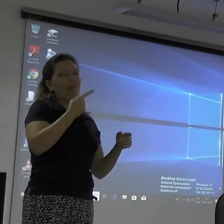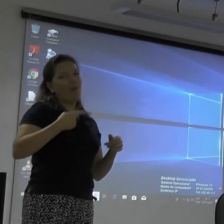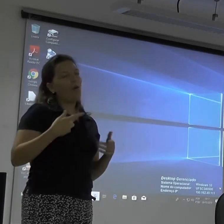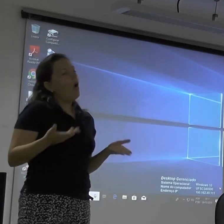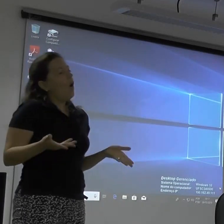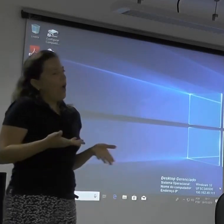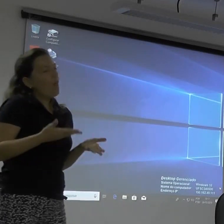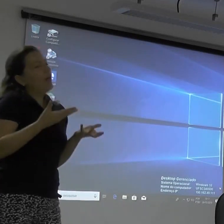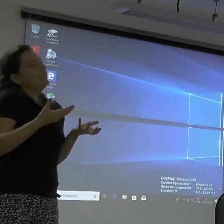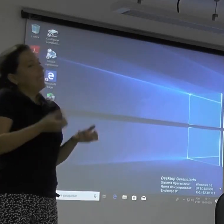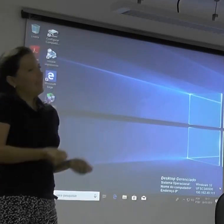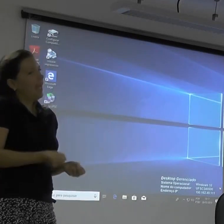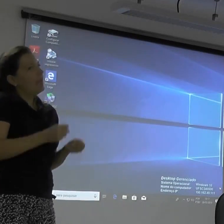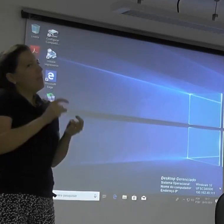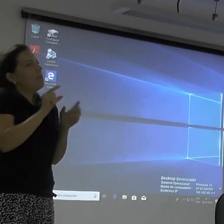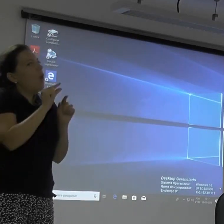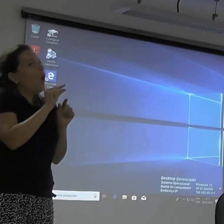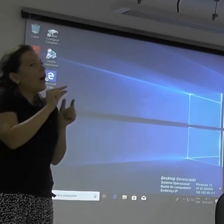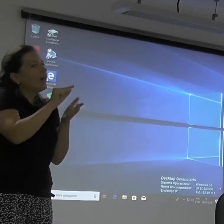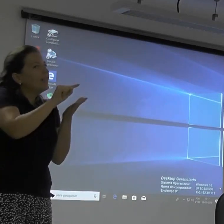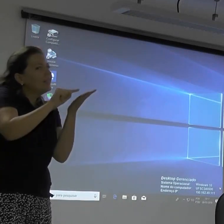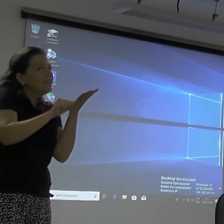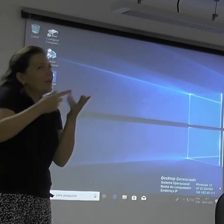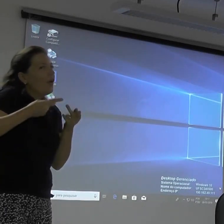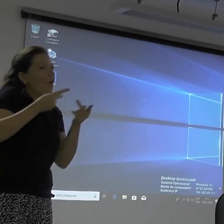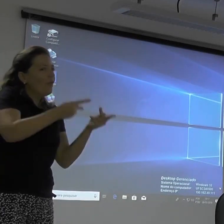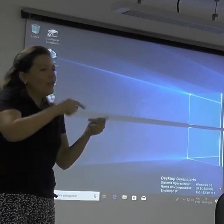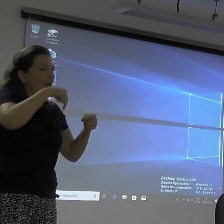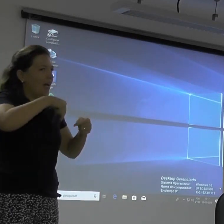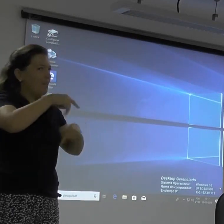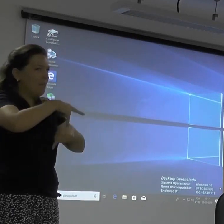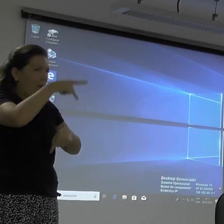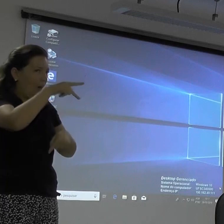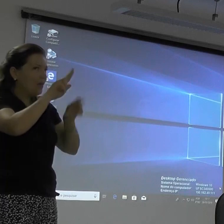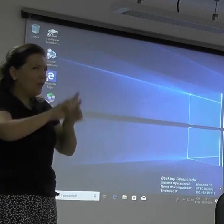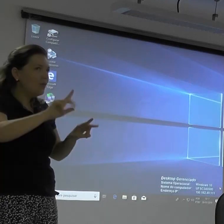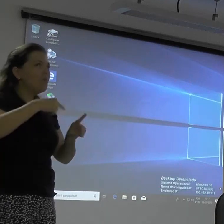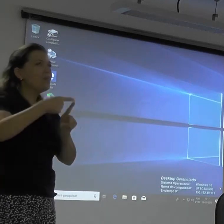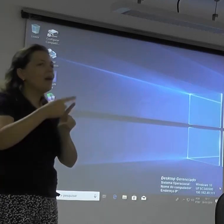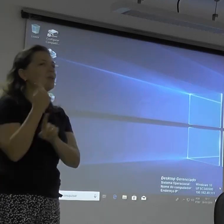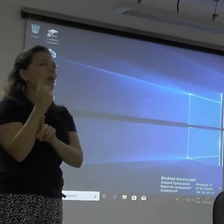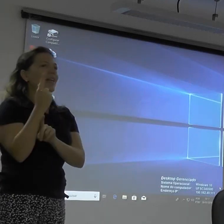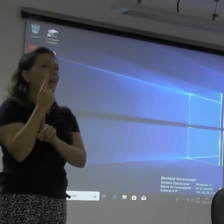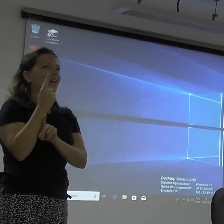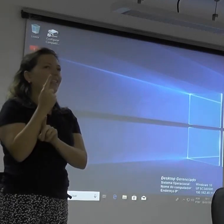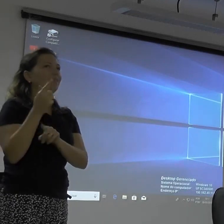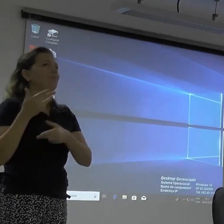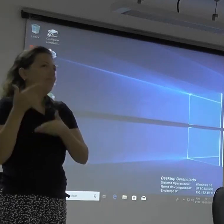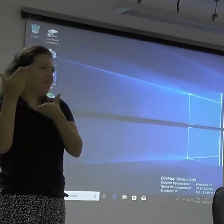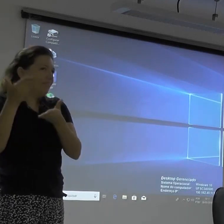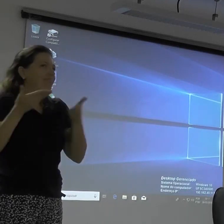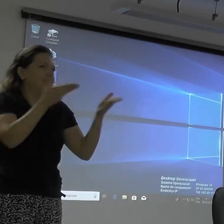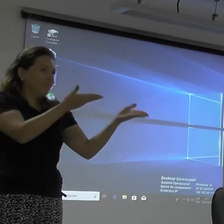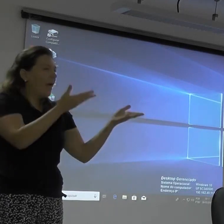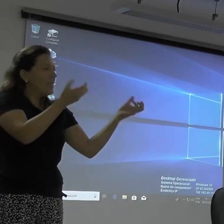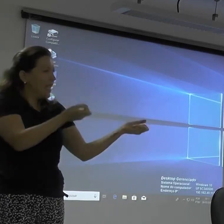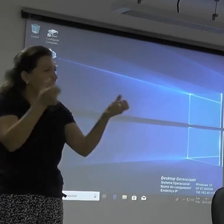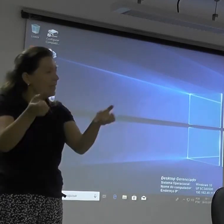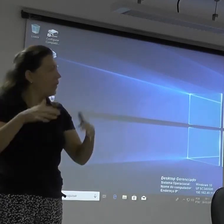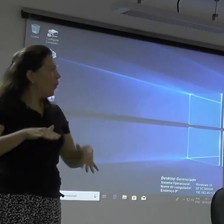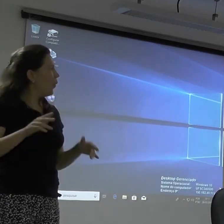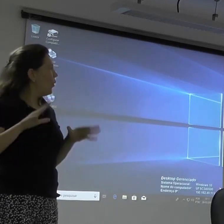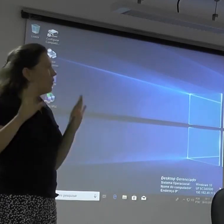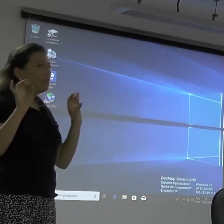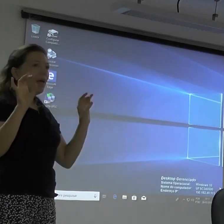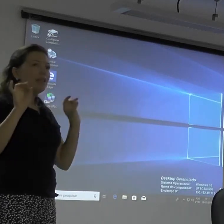aceitou foi o nosso e mais um outro convite de Goiânia. Então, somos aqui muito privilegiados, agradecemos